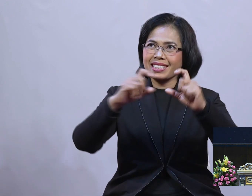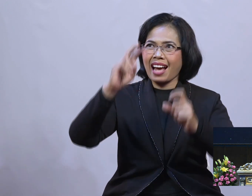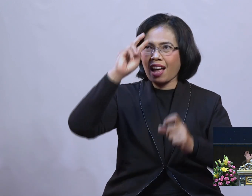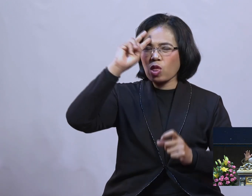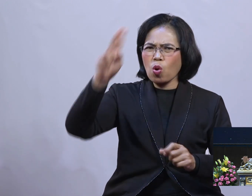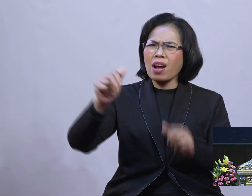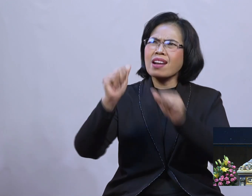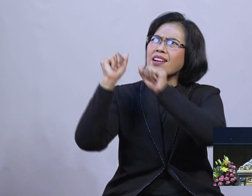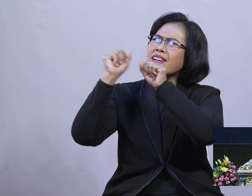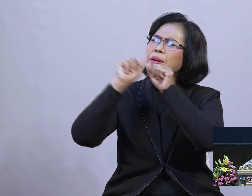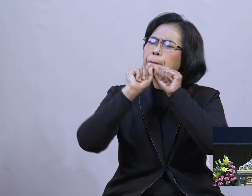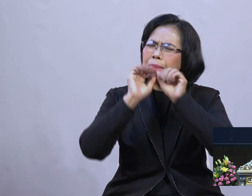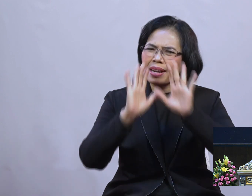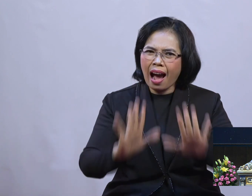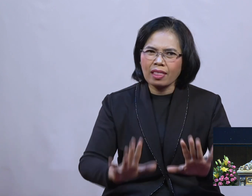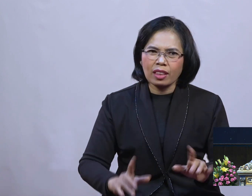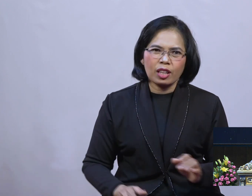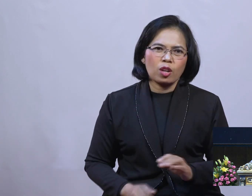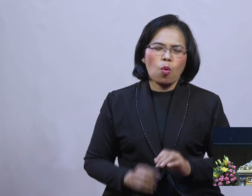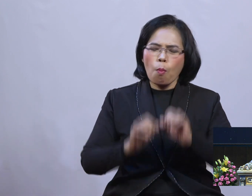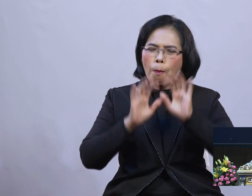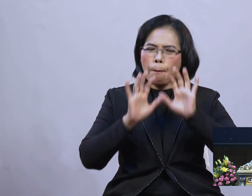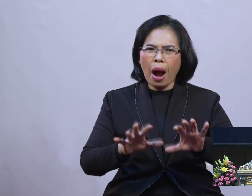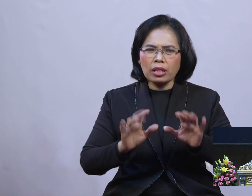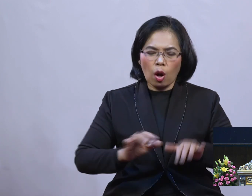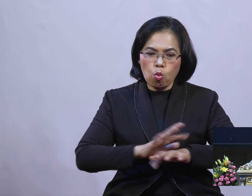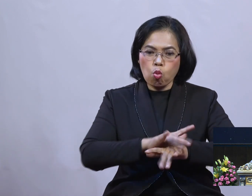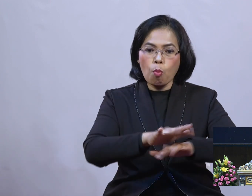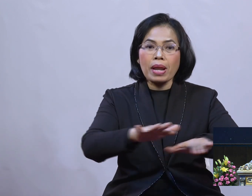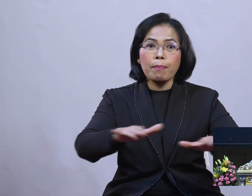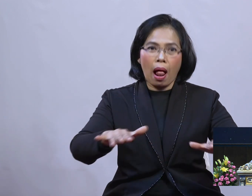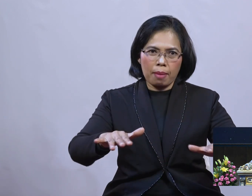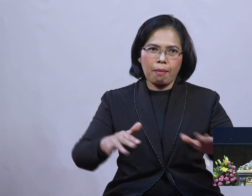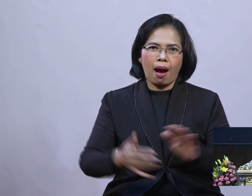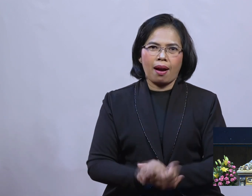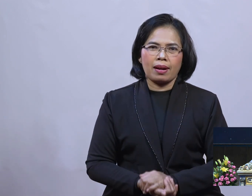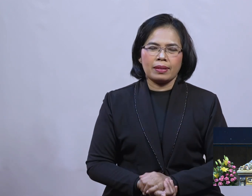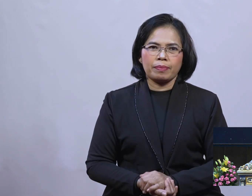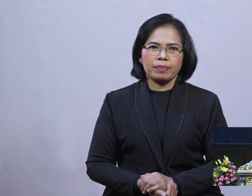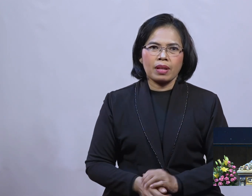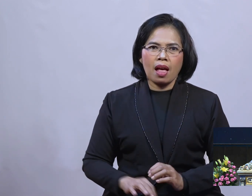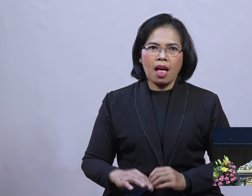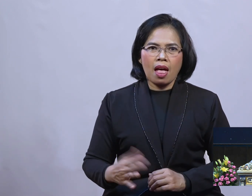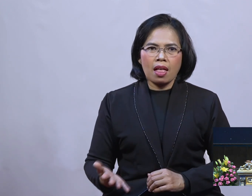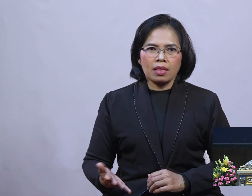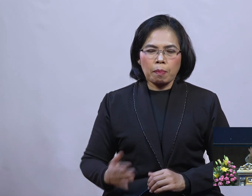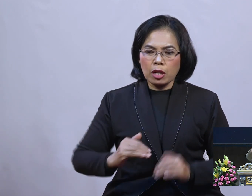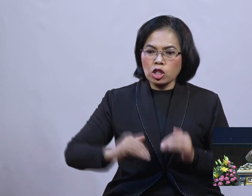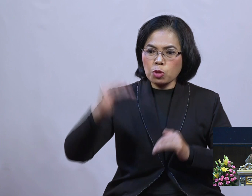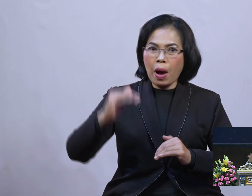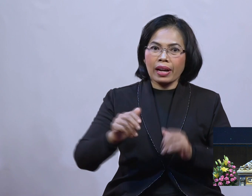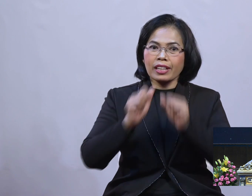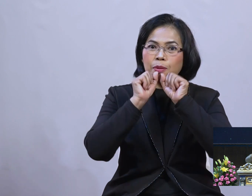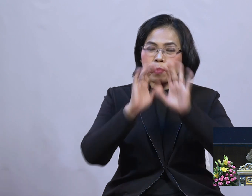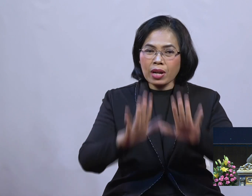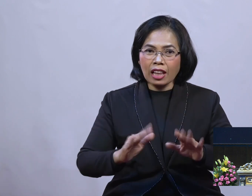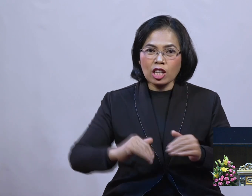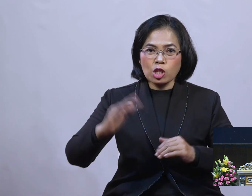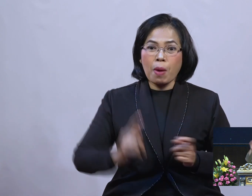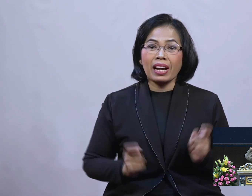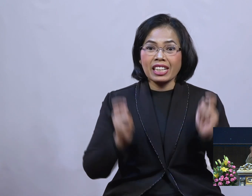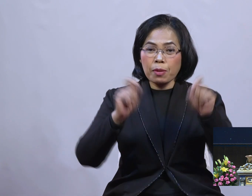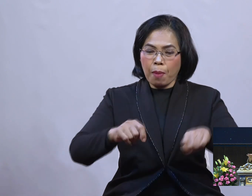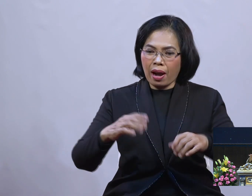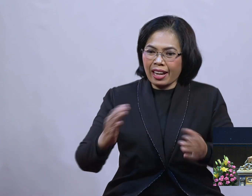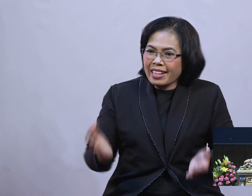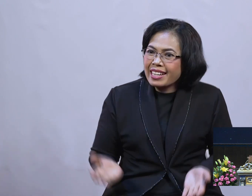Hai di Percut dibeli Pak kali ganda oleh Tuhan Hai tetapi makin diberkati makin dipakai Tuhan makin